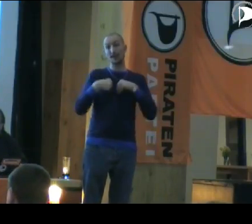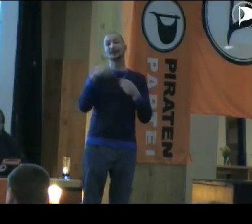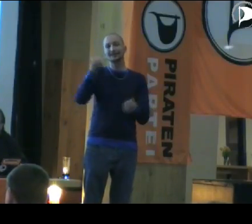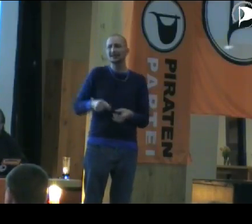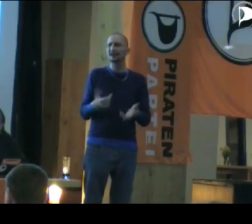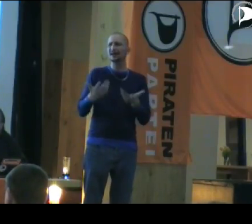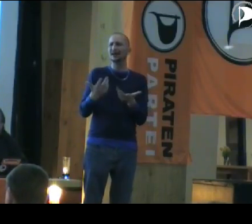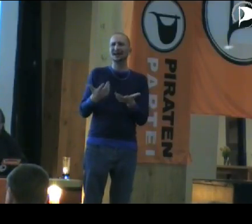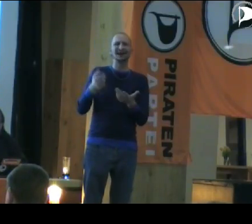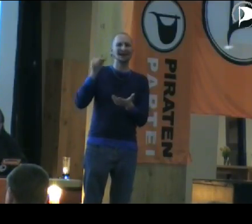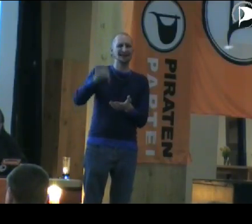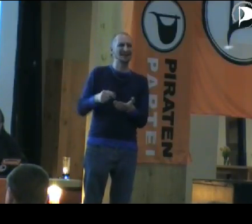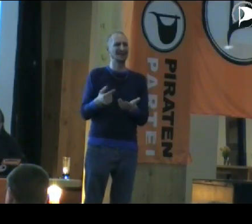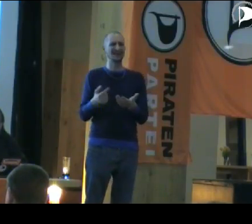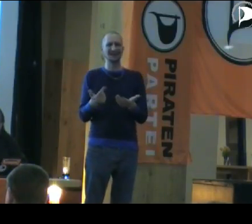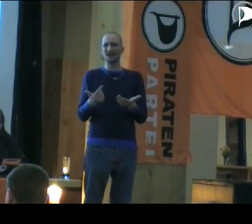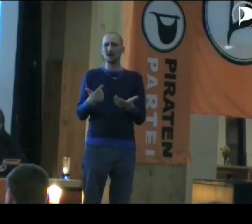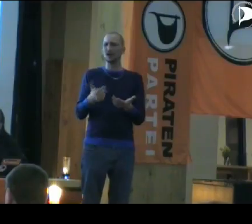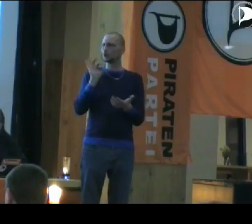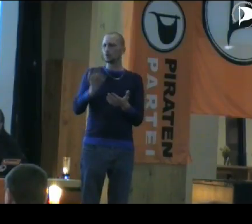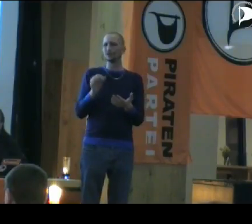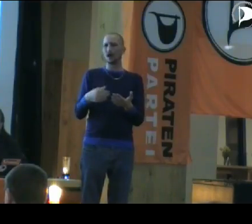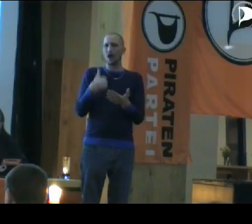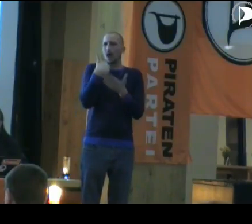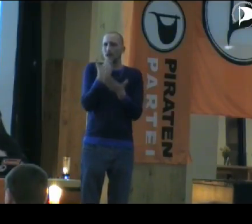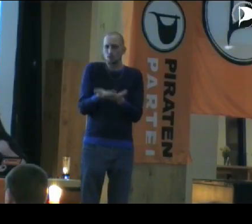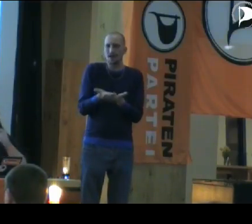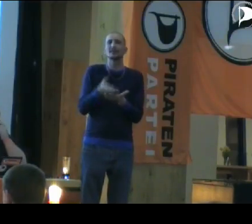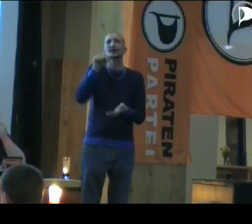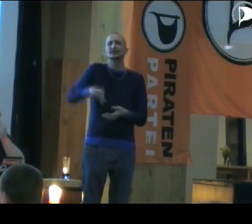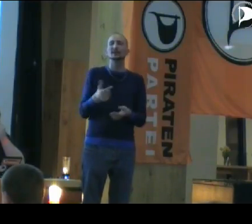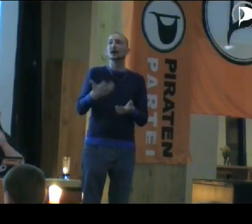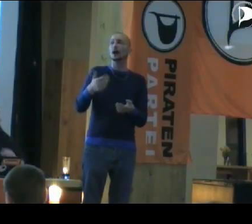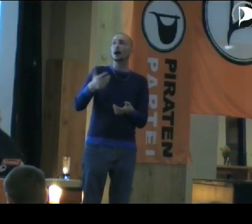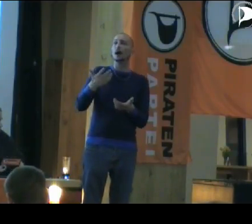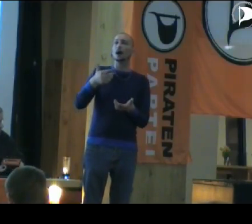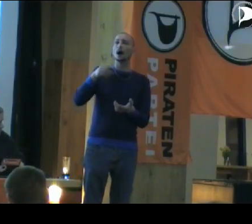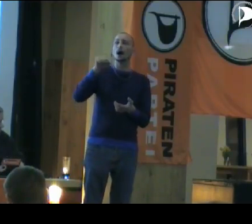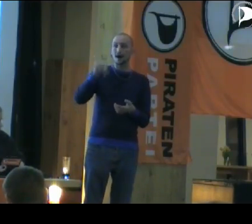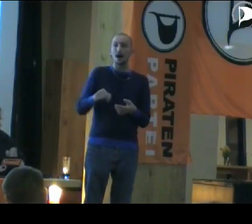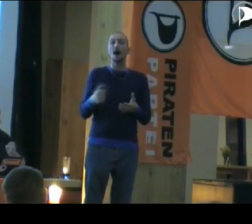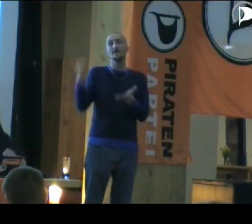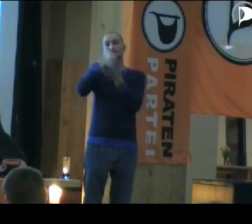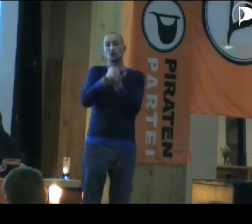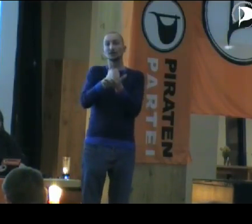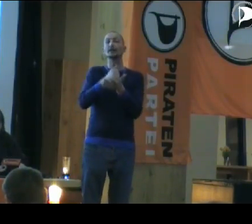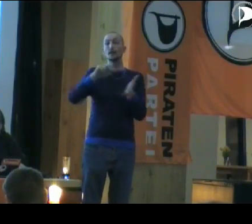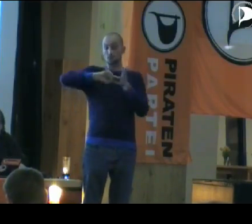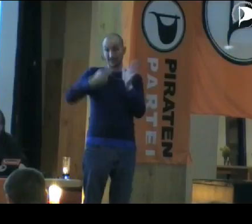als entwickler sagen horst es ein politischer arbeit waren und unbedingt haben uns erhalten